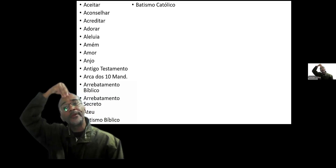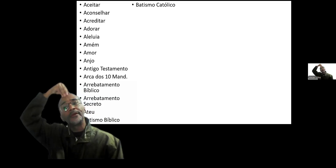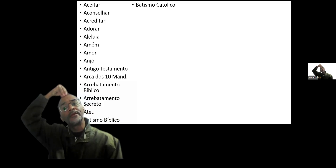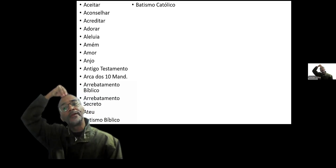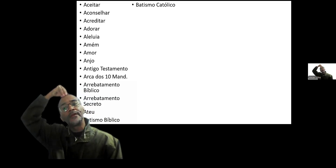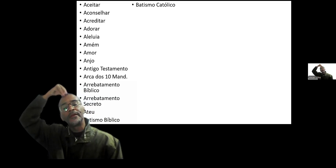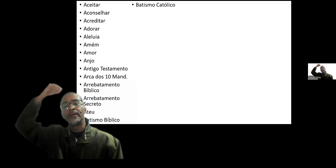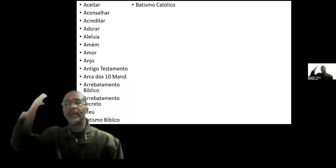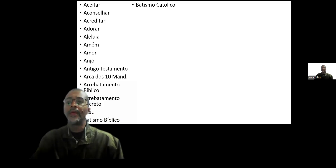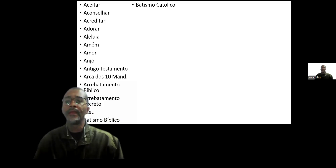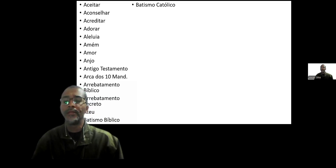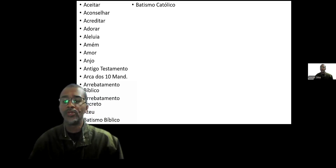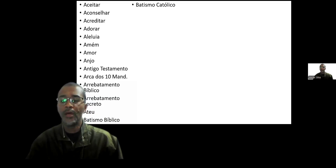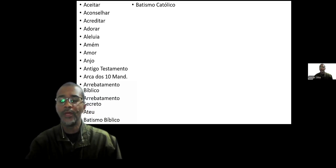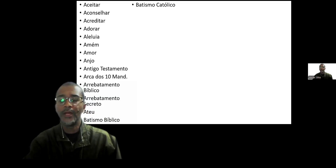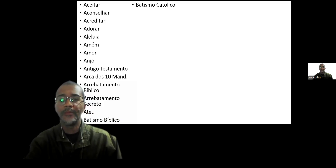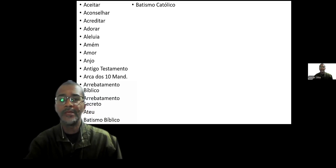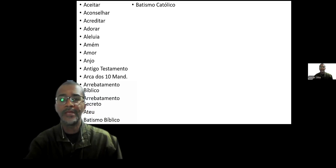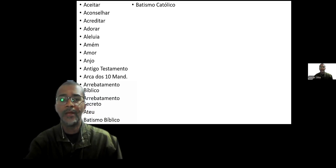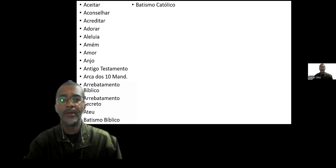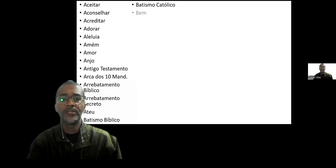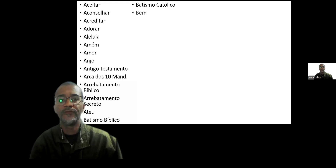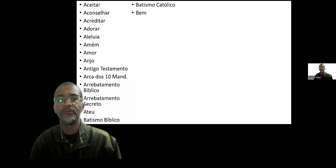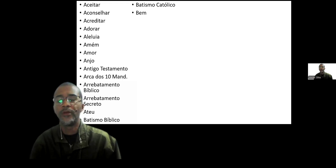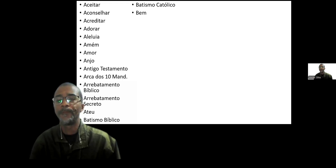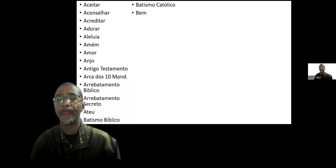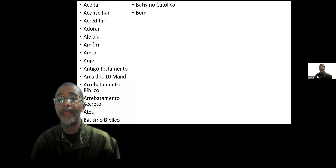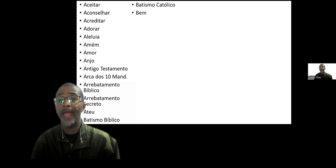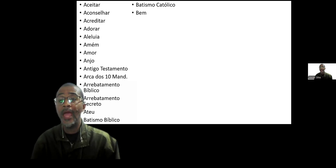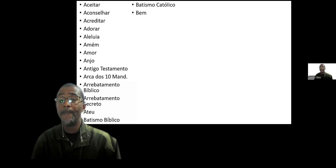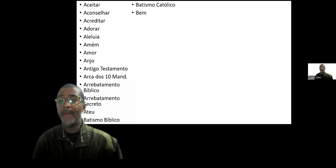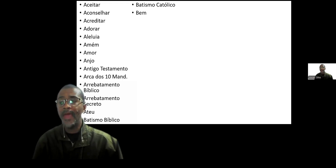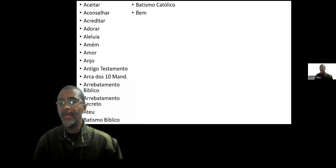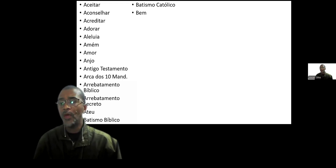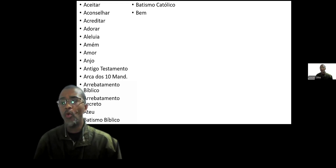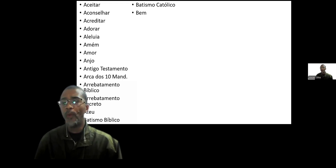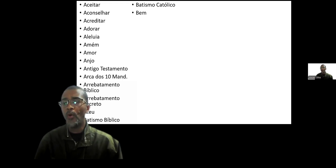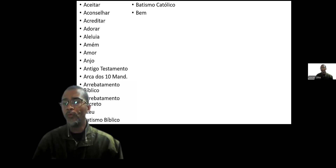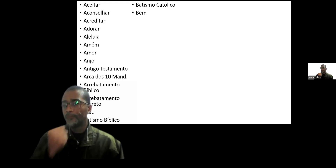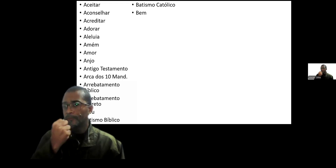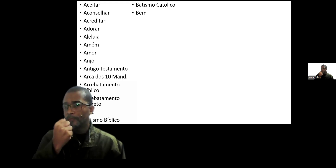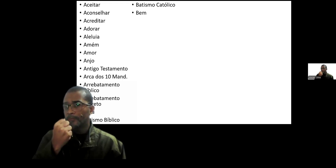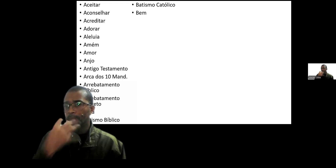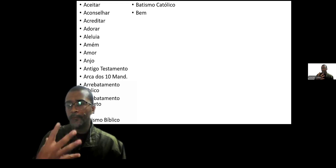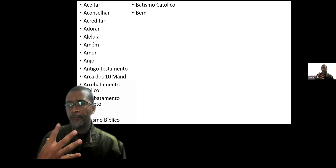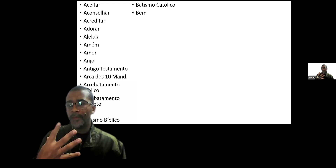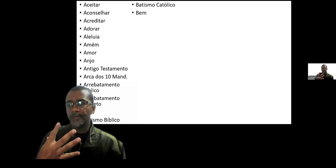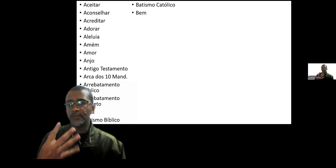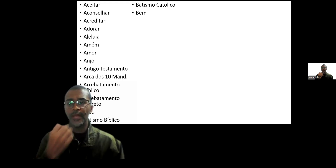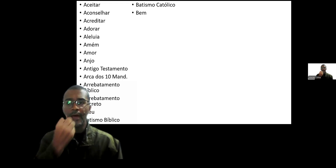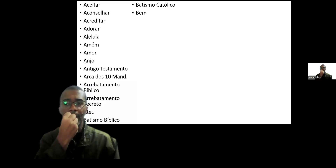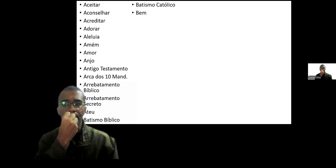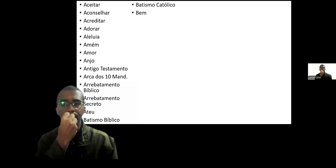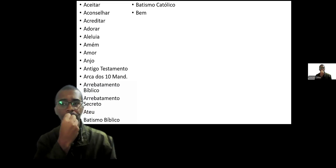mais, lembra? E joga a aguinha na cabeça lá, o batismo de efusão. Bem ou bom,